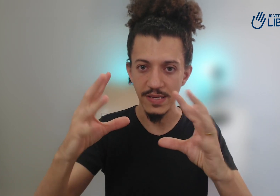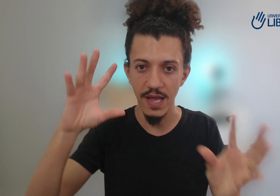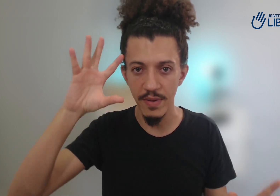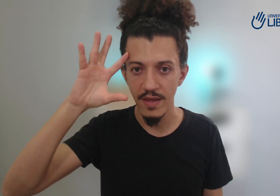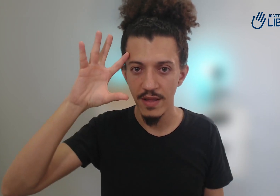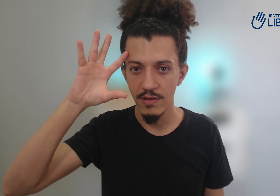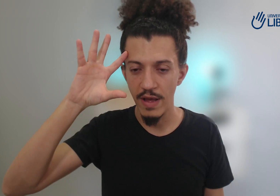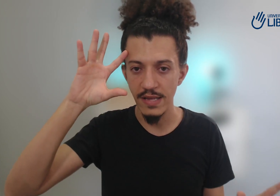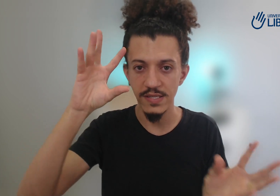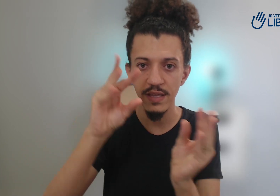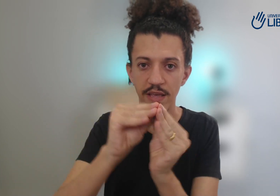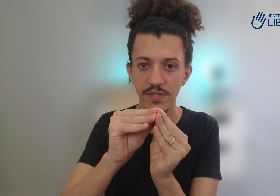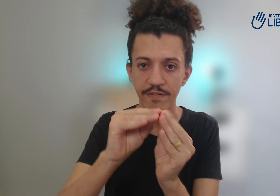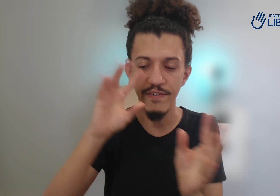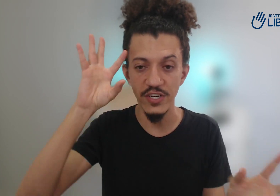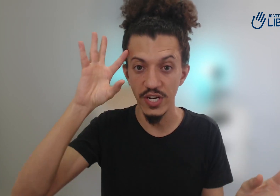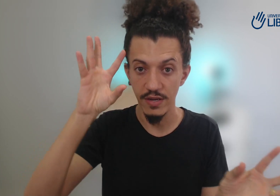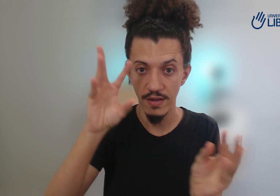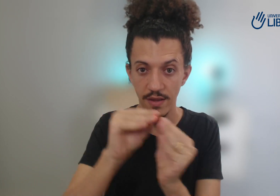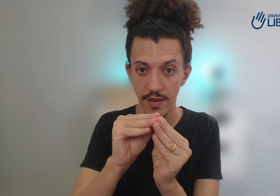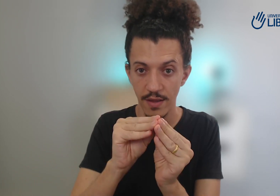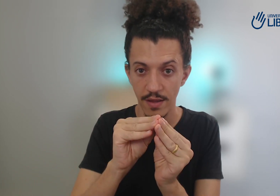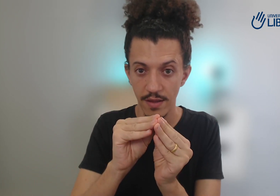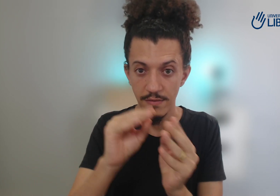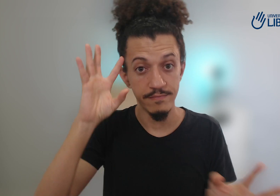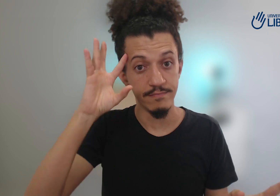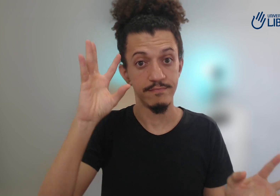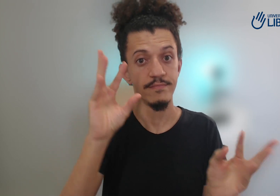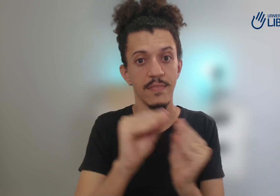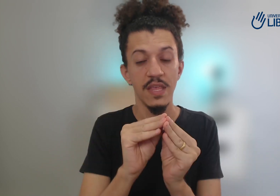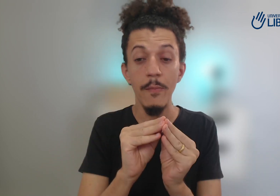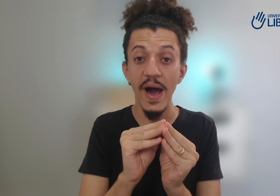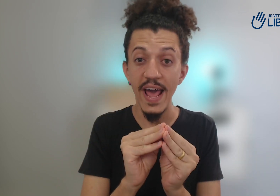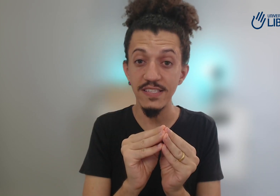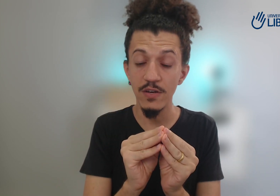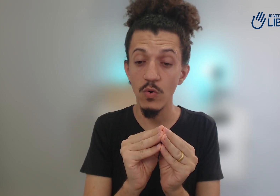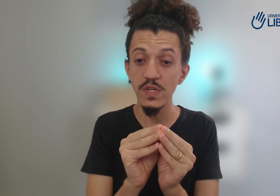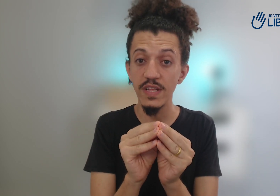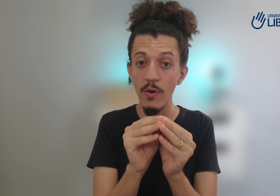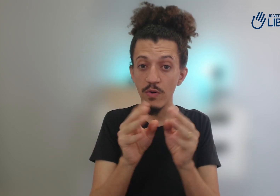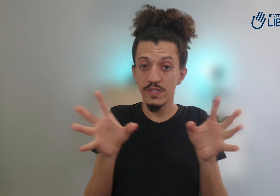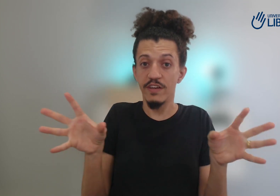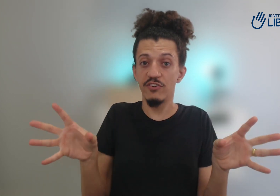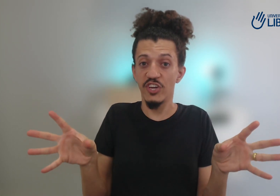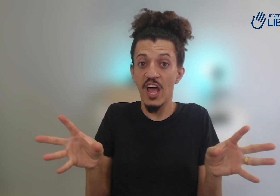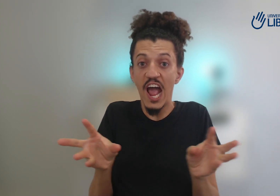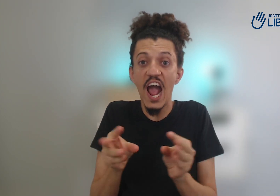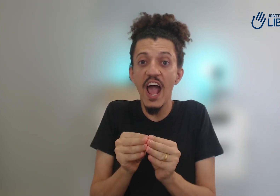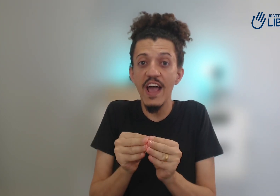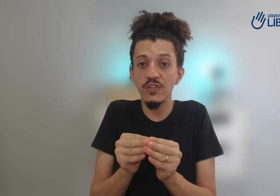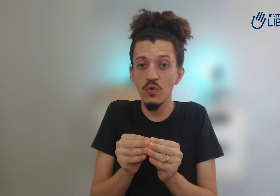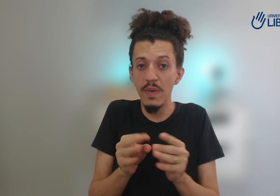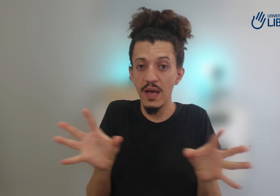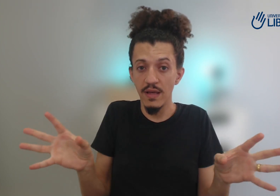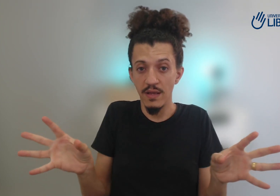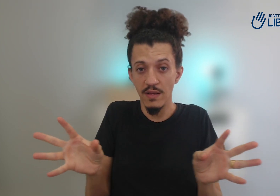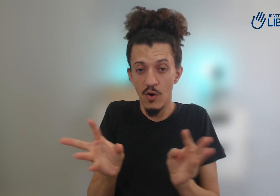percebe? Então, é assim e você fecha. Que parece com o sinal, inclusive, de resumir ou